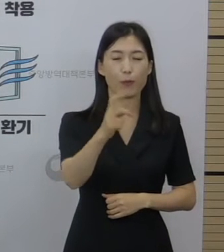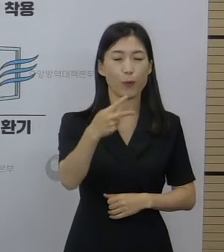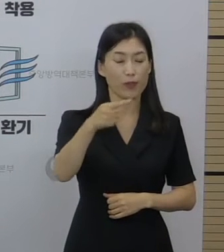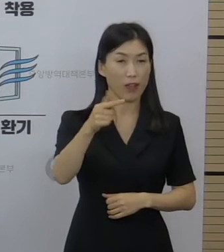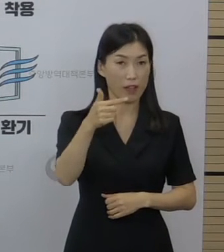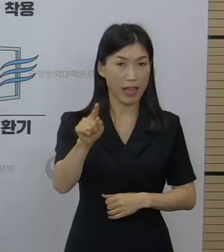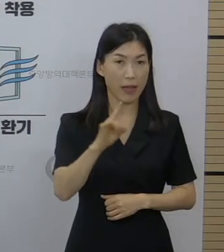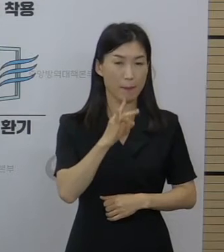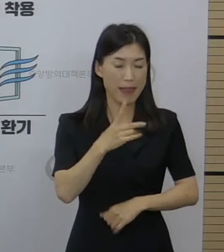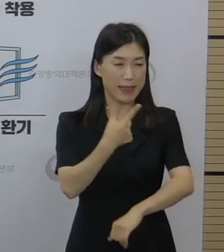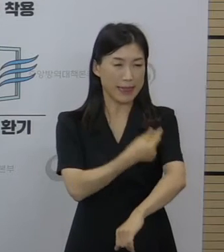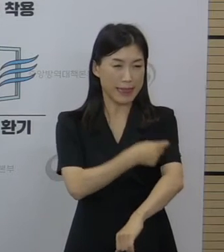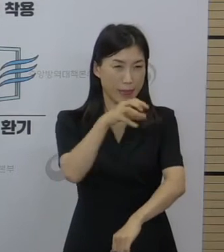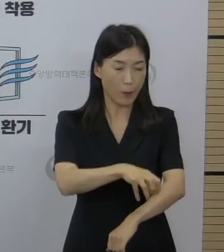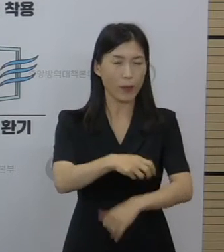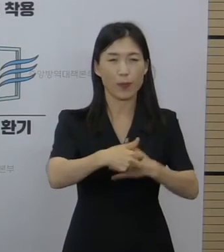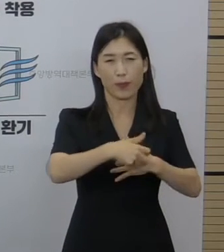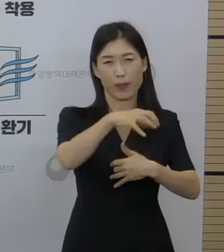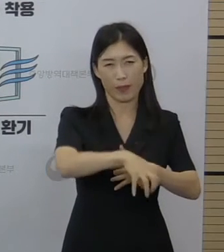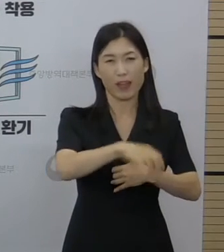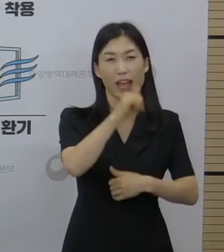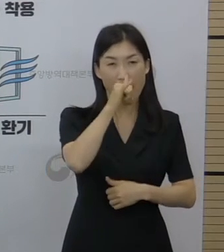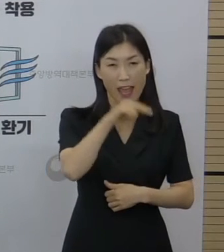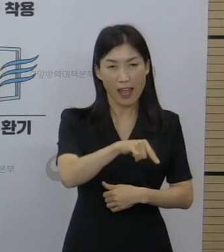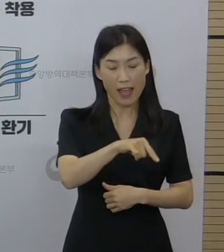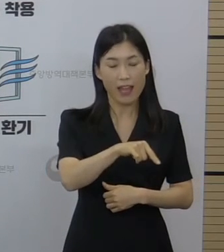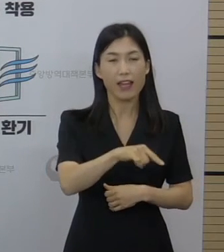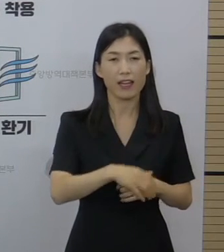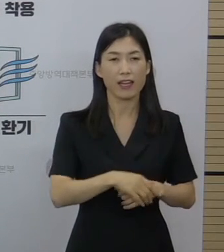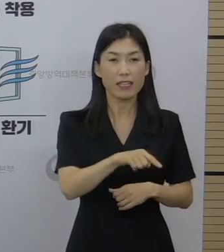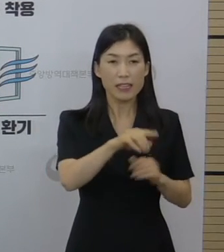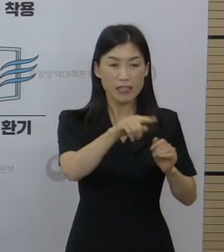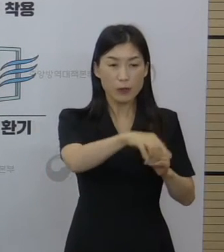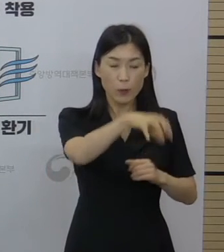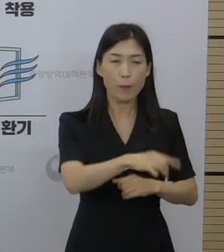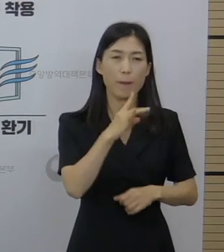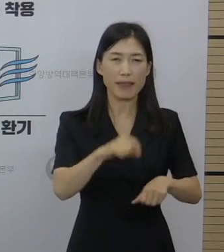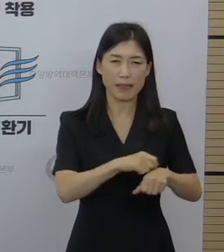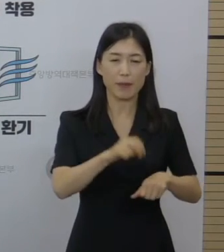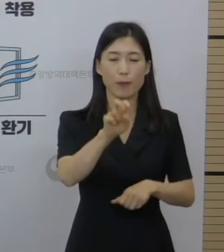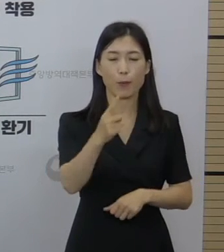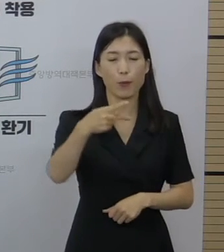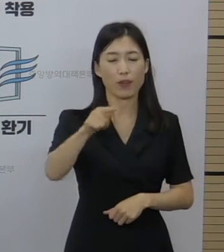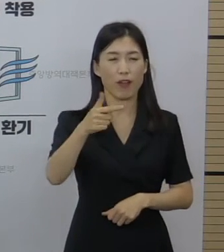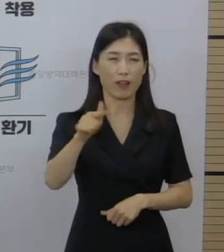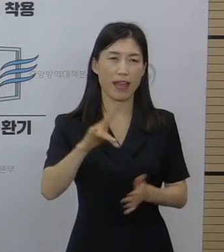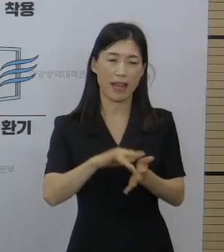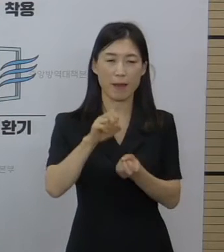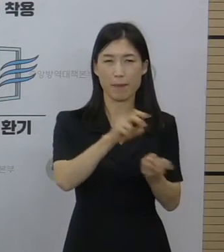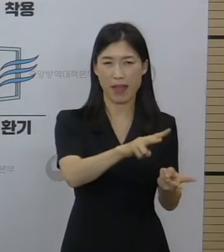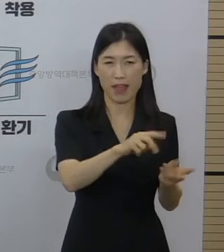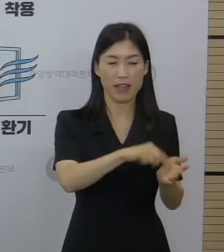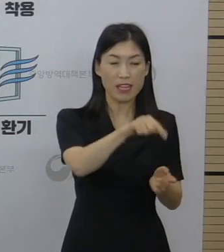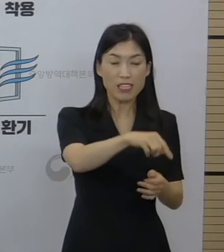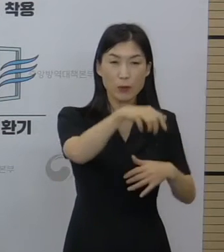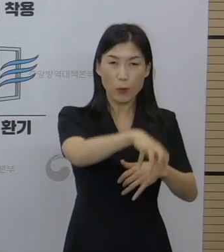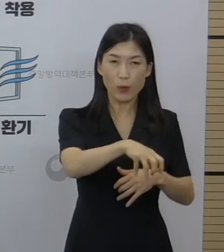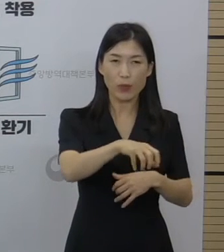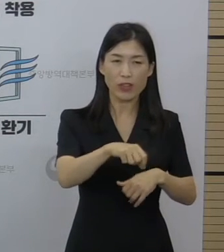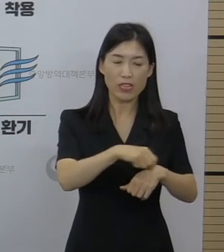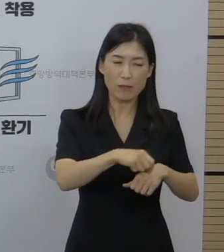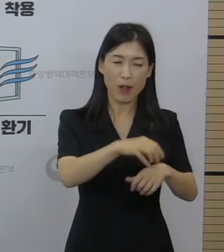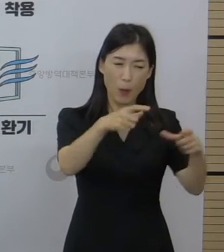백신만을 접종하는 위탁의료기관의 경우에는 모더나 백신을 공급하여 모더나 백신으로 접종을